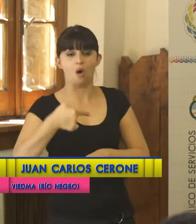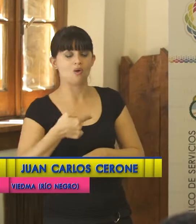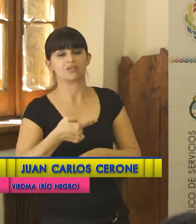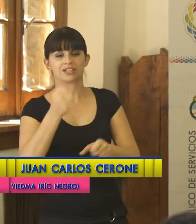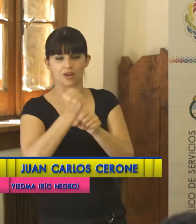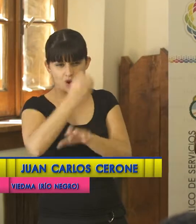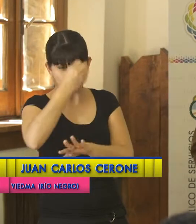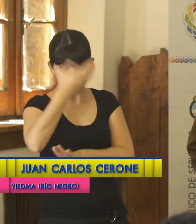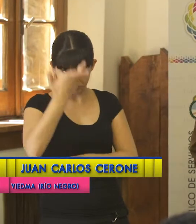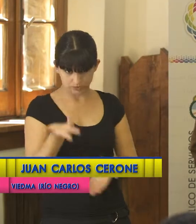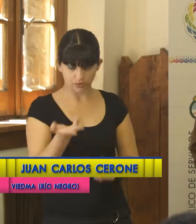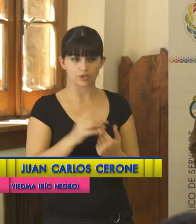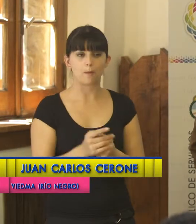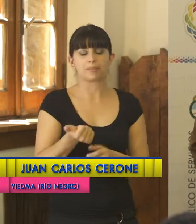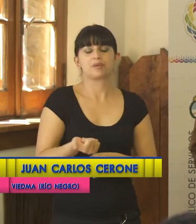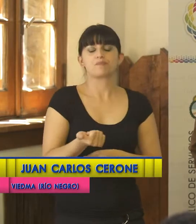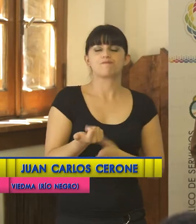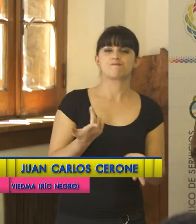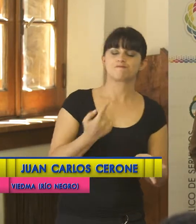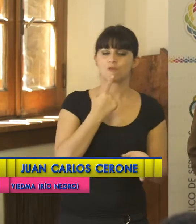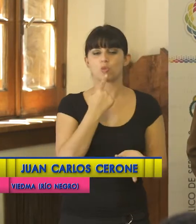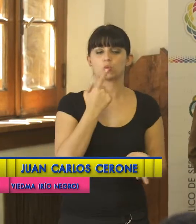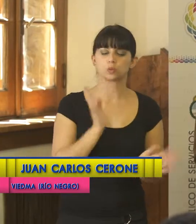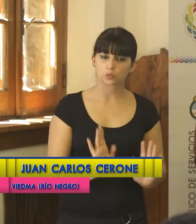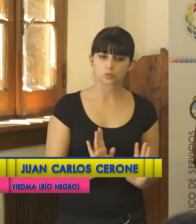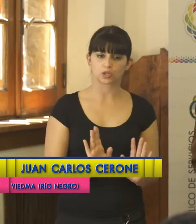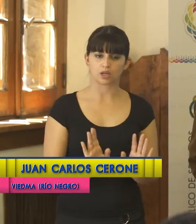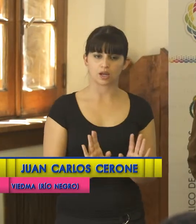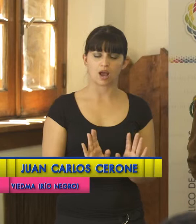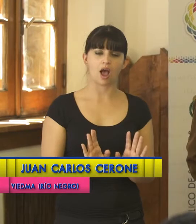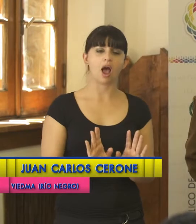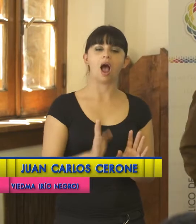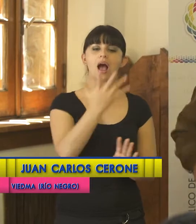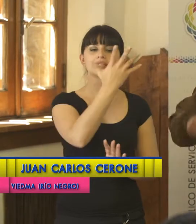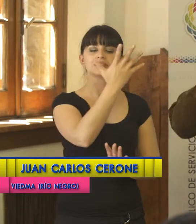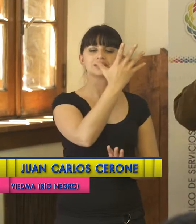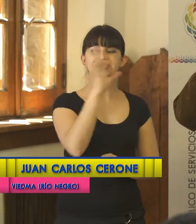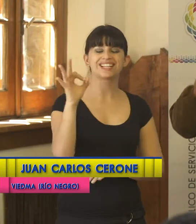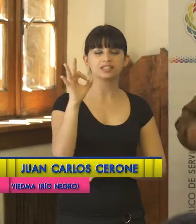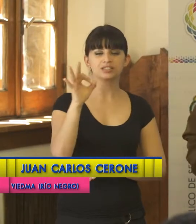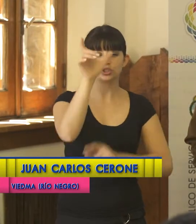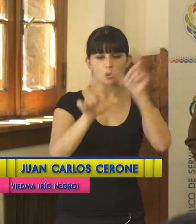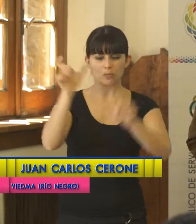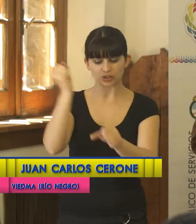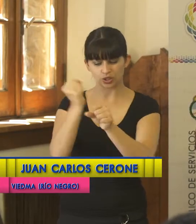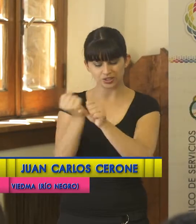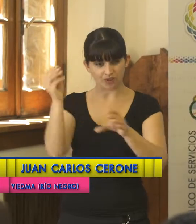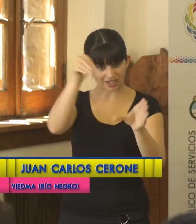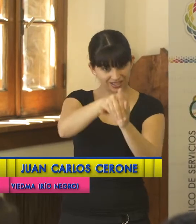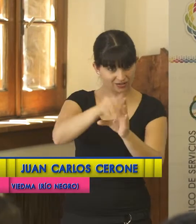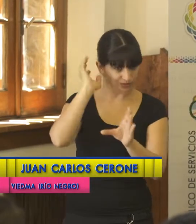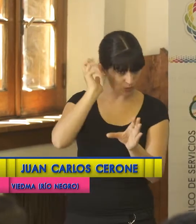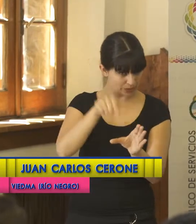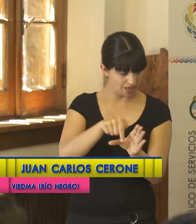pero se preguntan se mantener hay 500 puestos de trabajo en que durante esta diversidad de radios